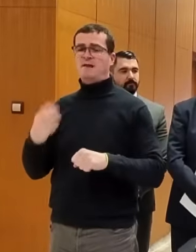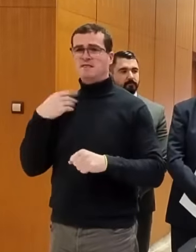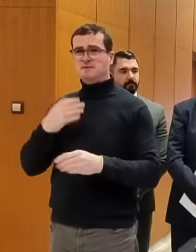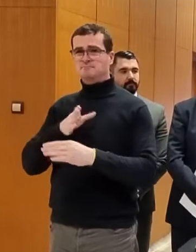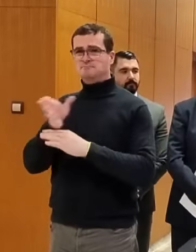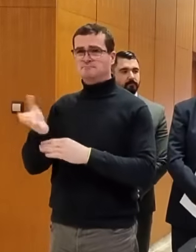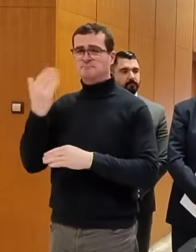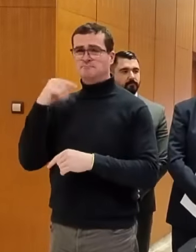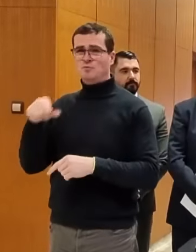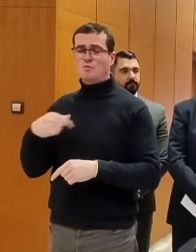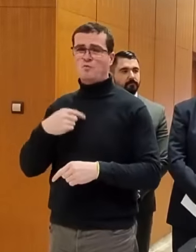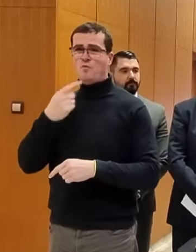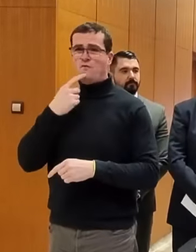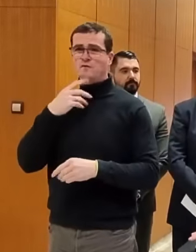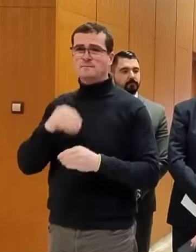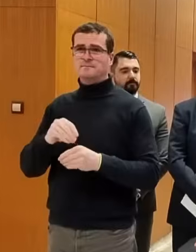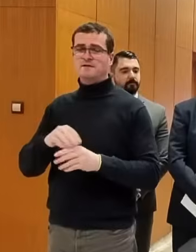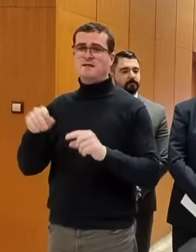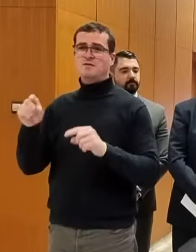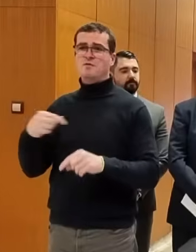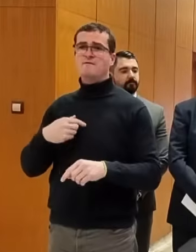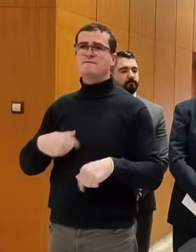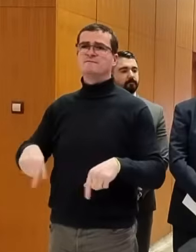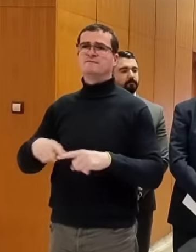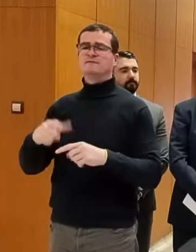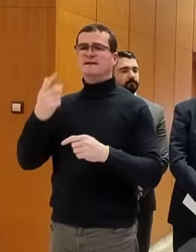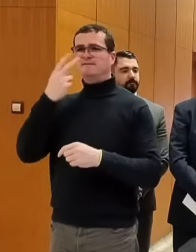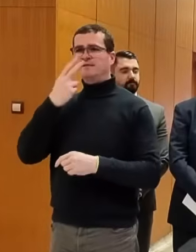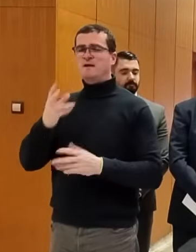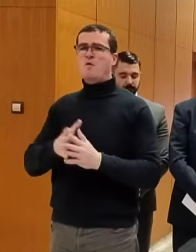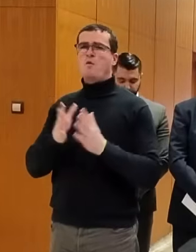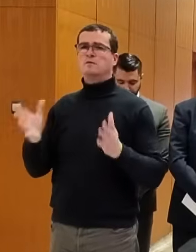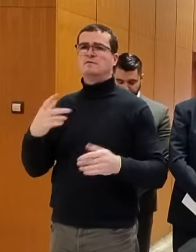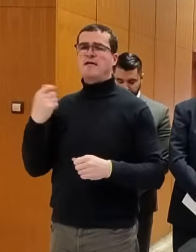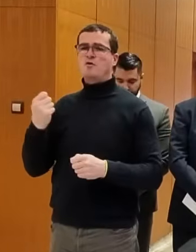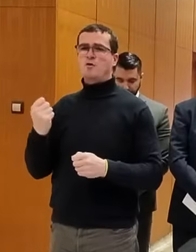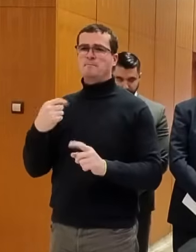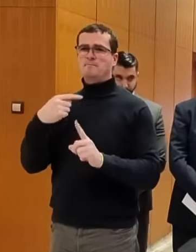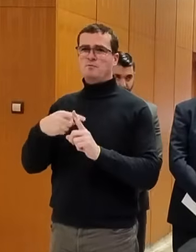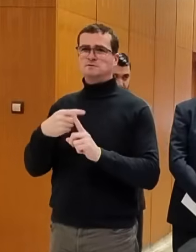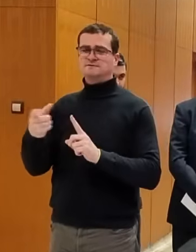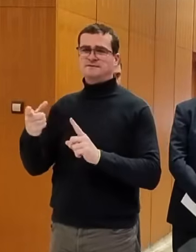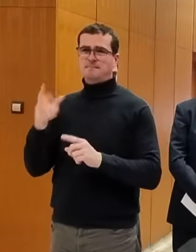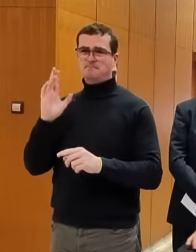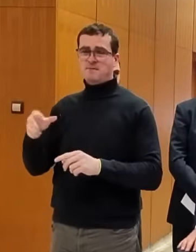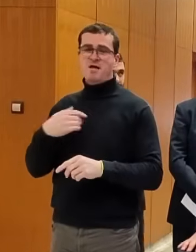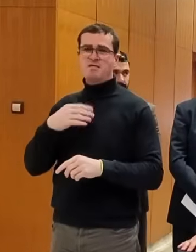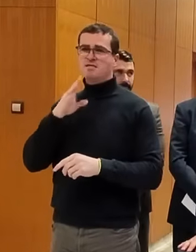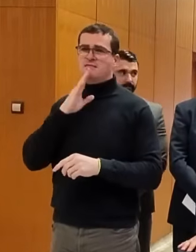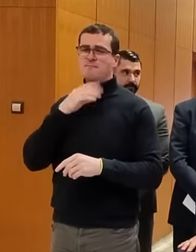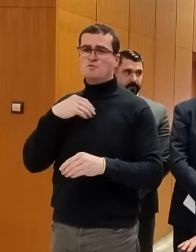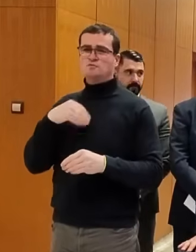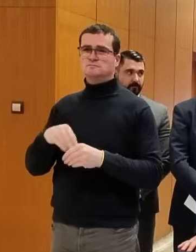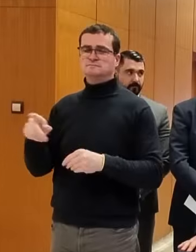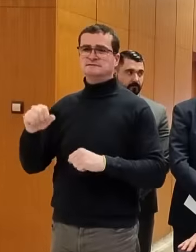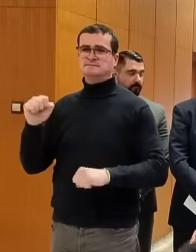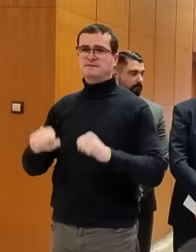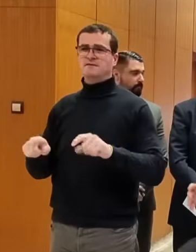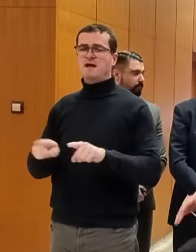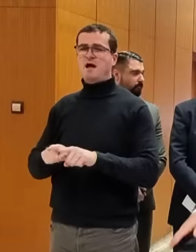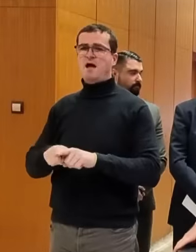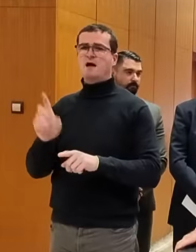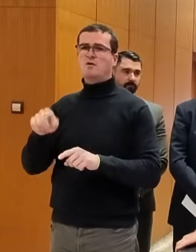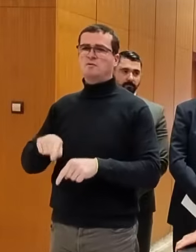boli. Hovorím to len, aby každý veľmi jasne videl, aký obrovský ekonomický prínos toto vodné dielo má a nemôžeme sa k nemu chovať ako k